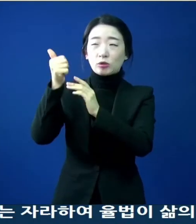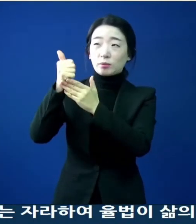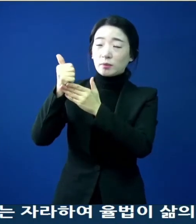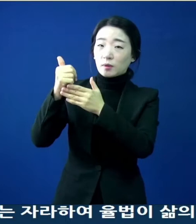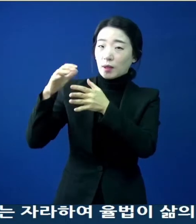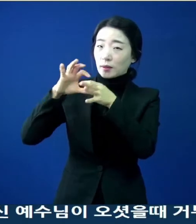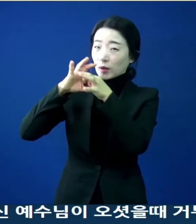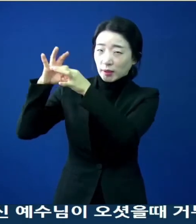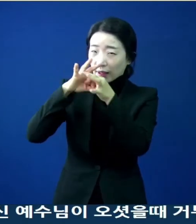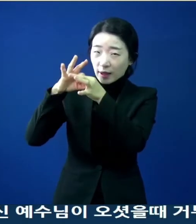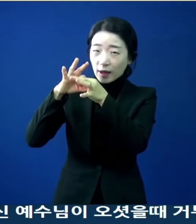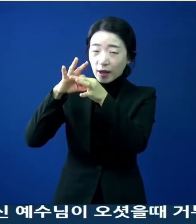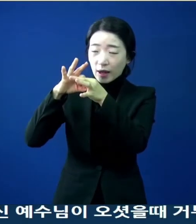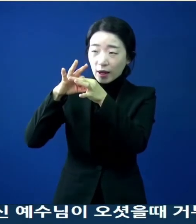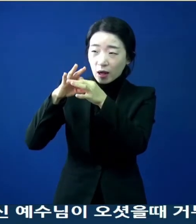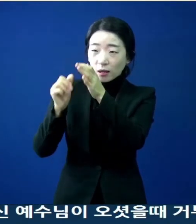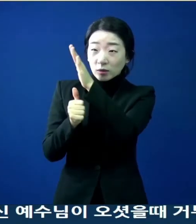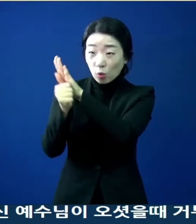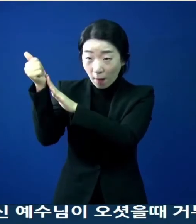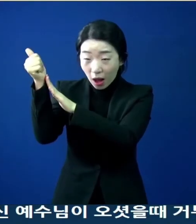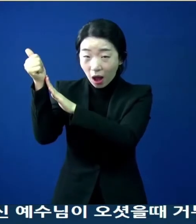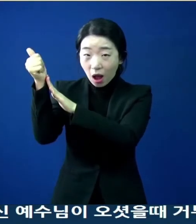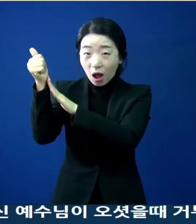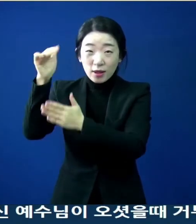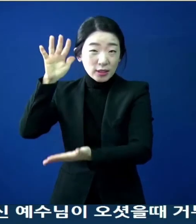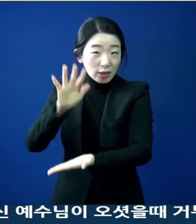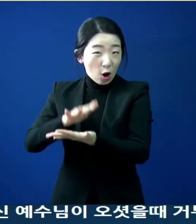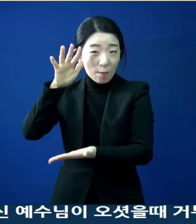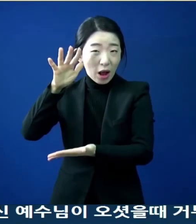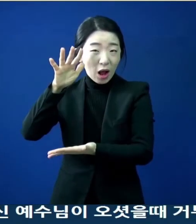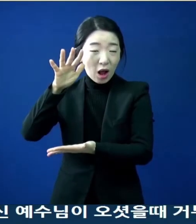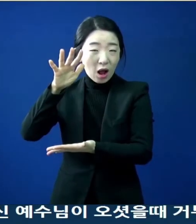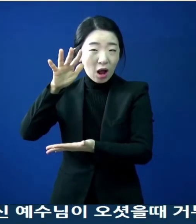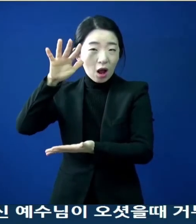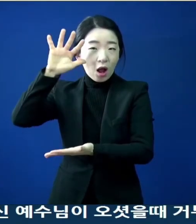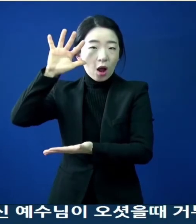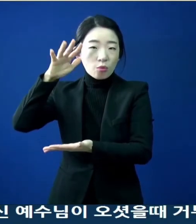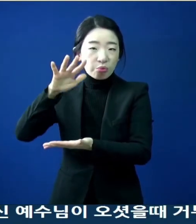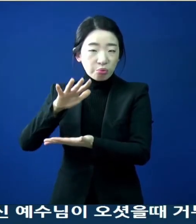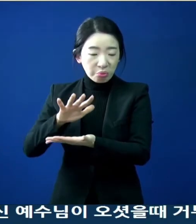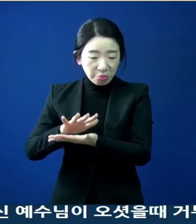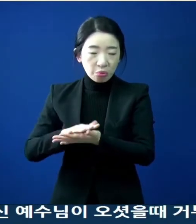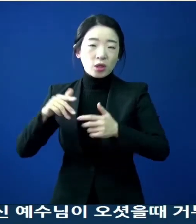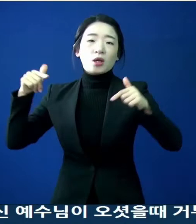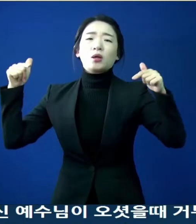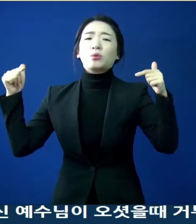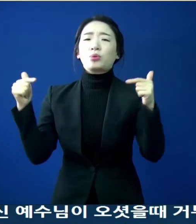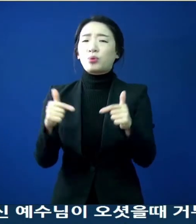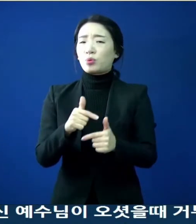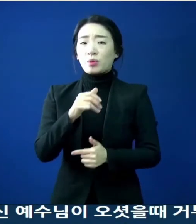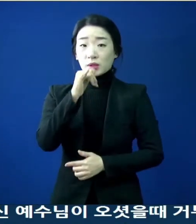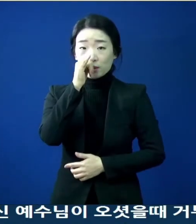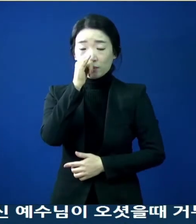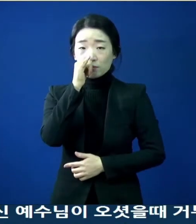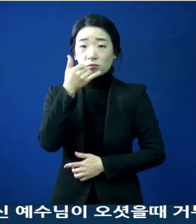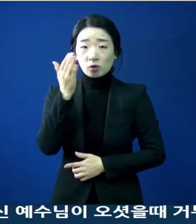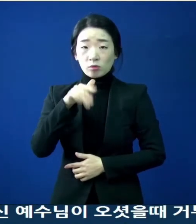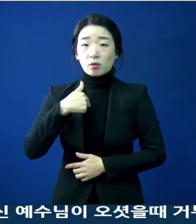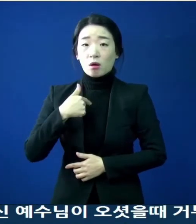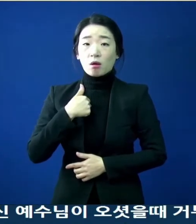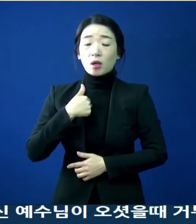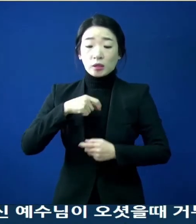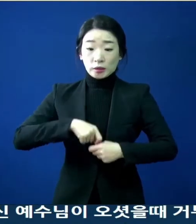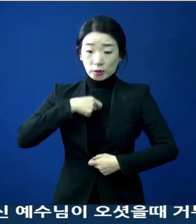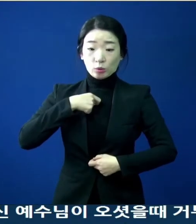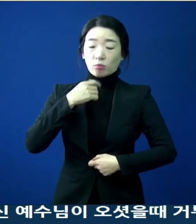소망, 열망, 이런 것들이 식어져 있는데 그것이 하나도 이상하지 않게